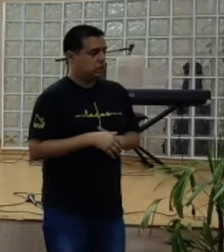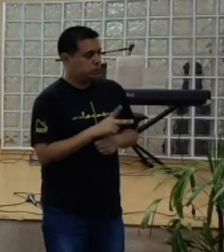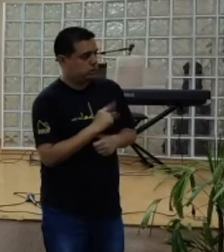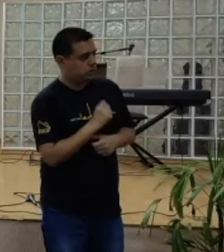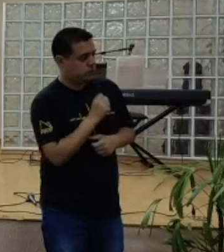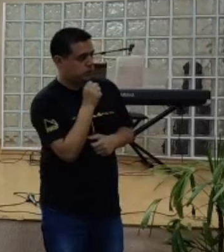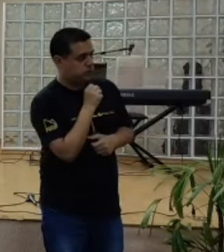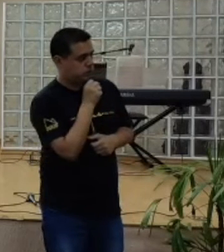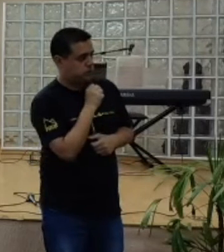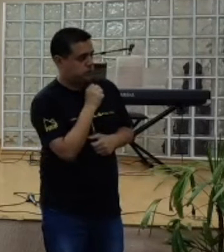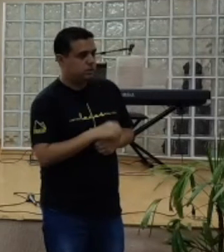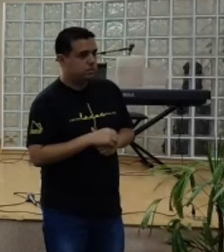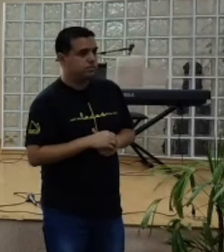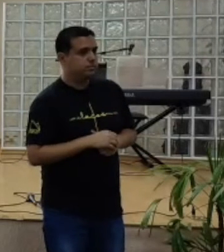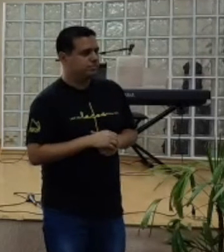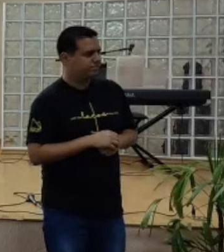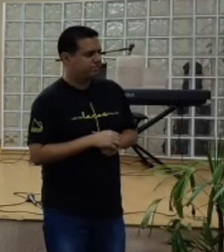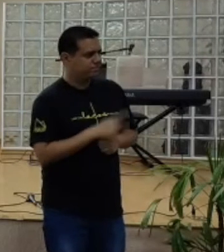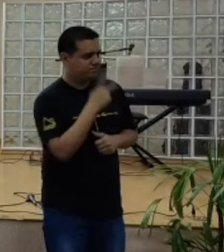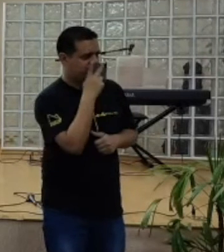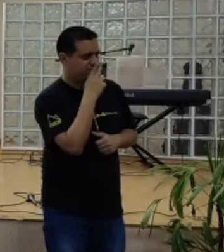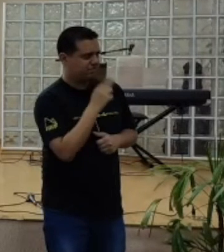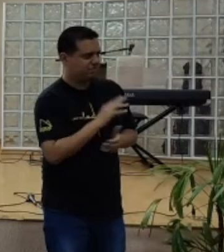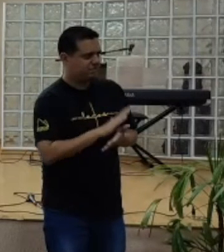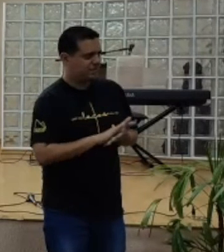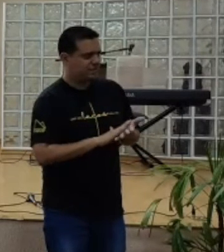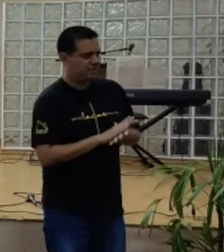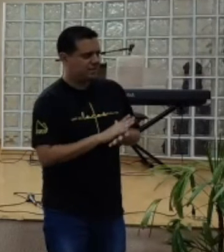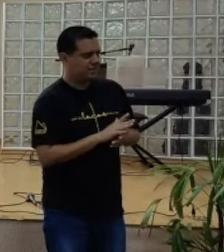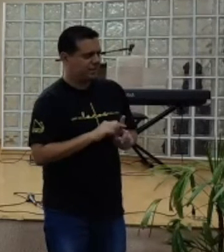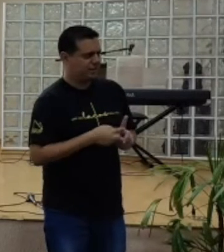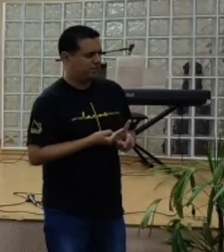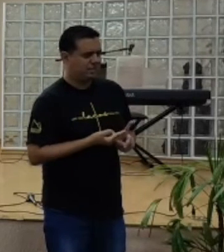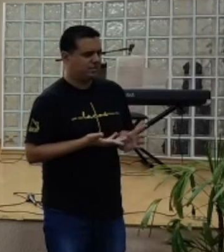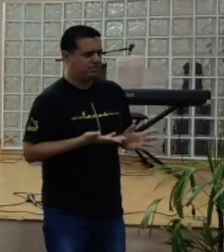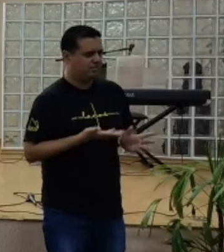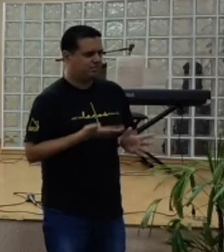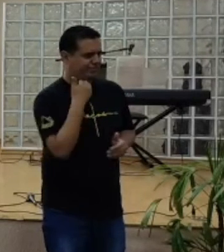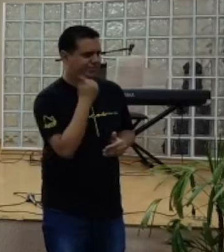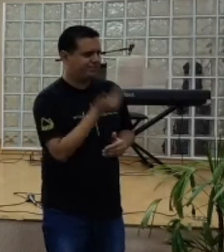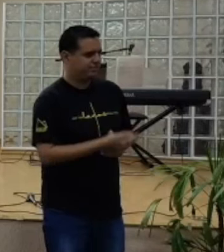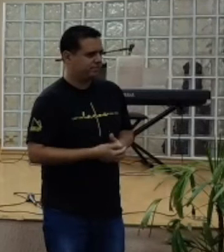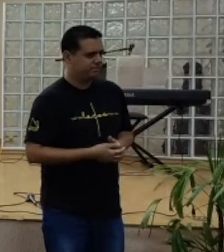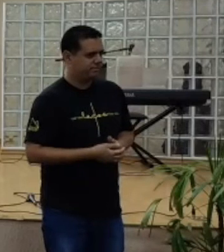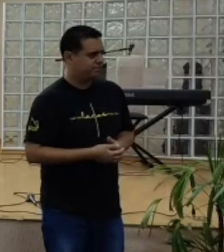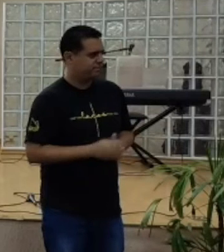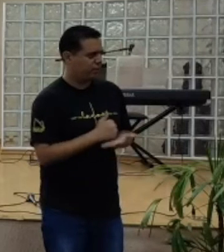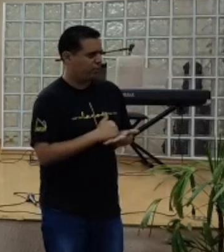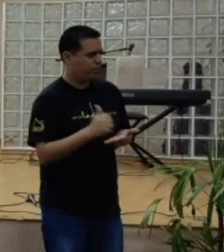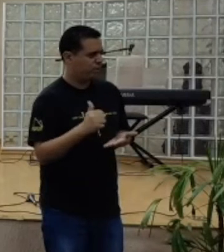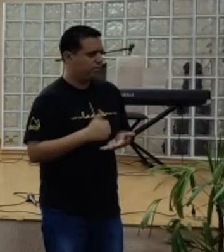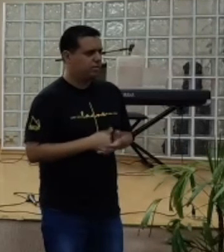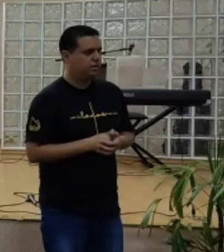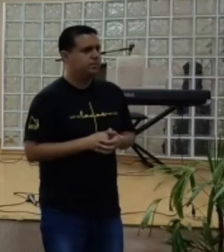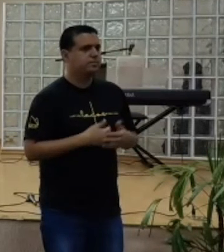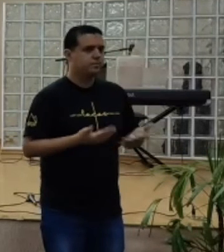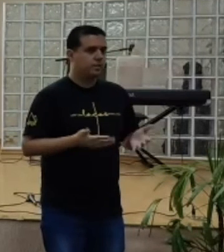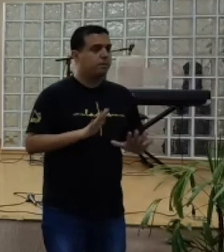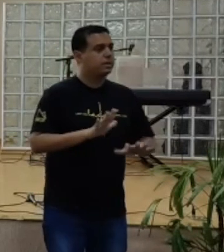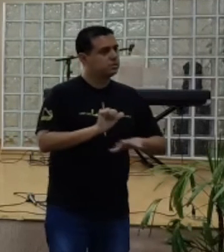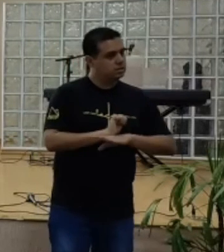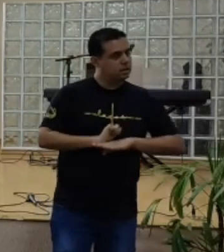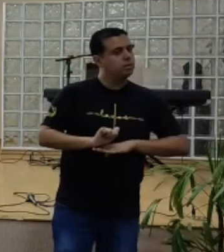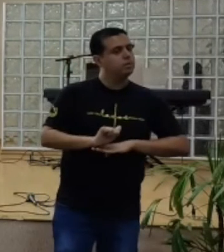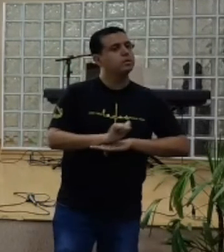daí não vai sair nada. Essa é a história de Abraão. Mas Abraão prosseguiu crendo. Interessante que